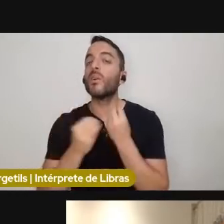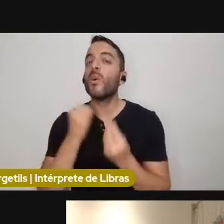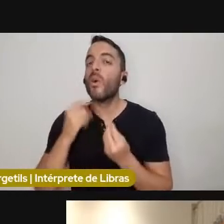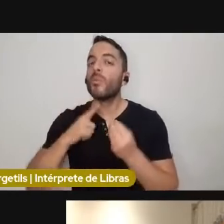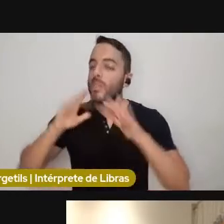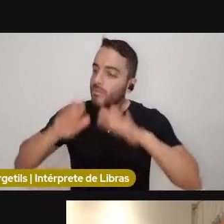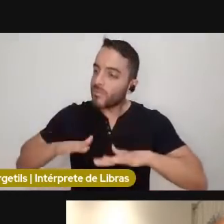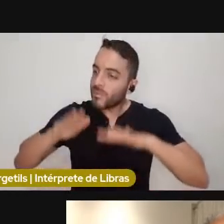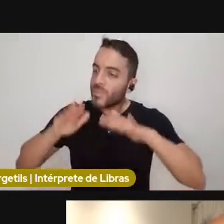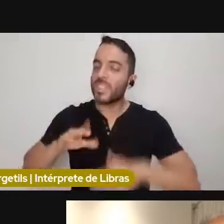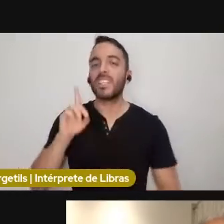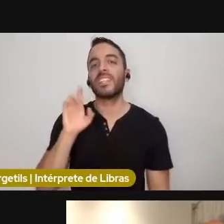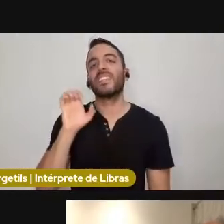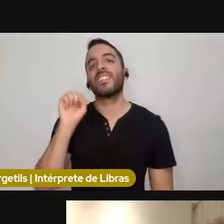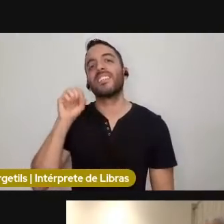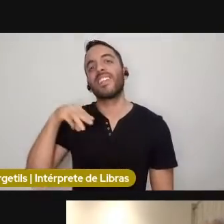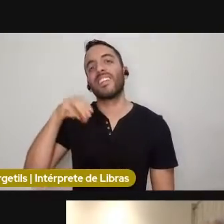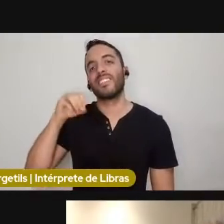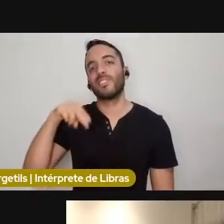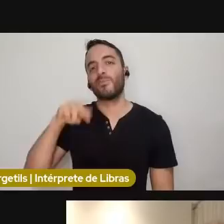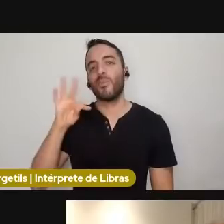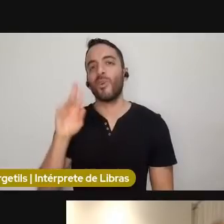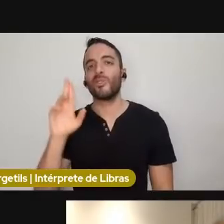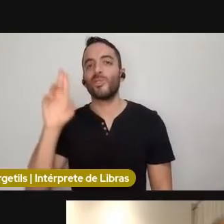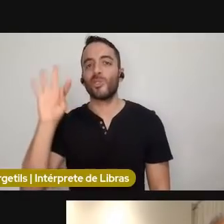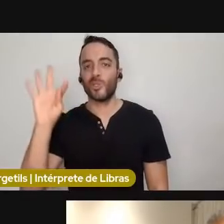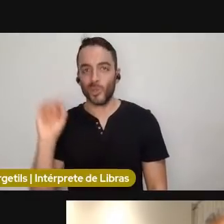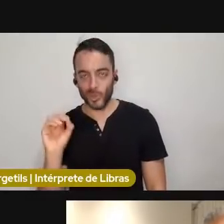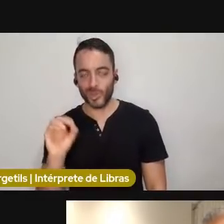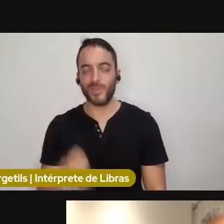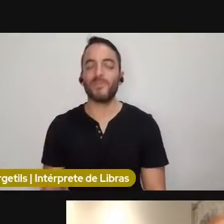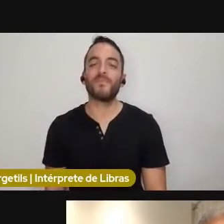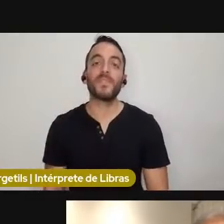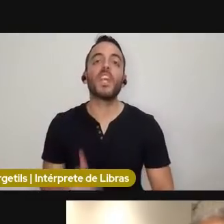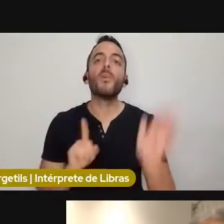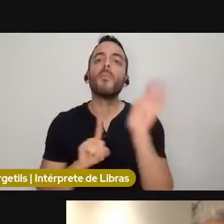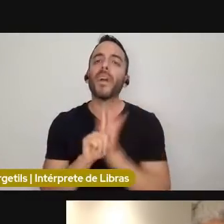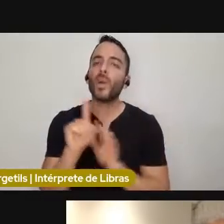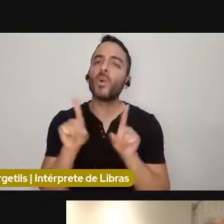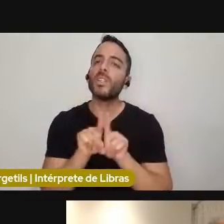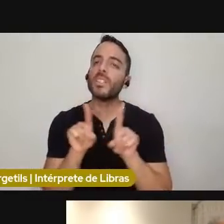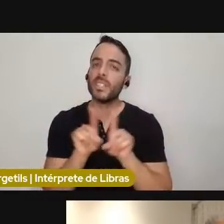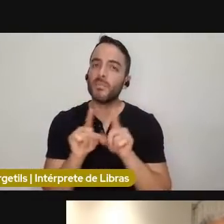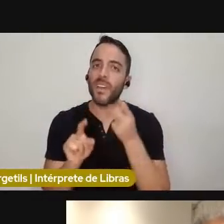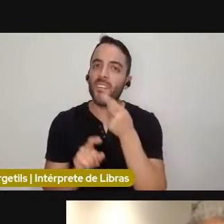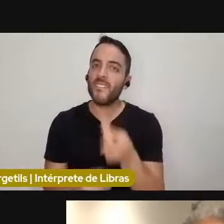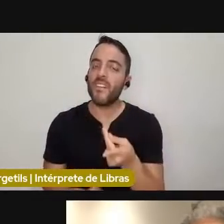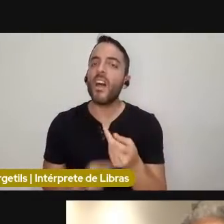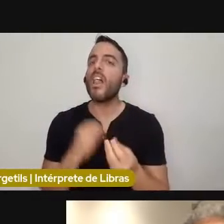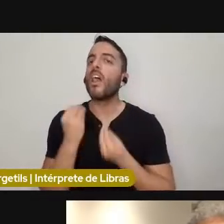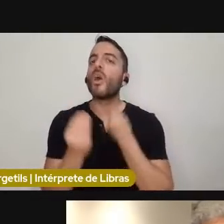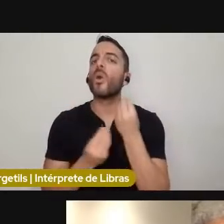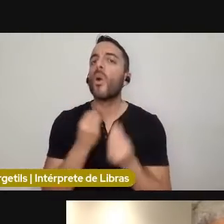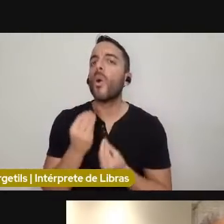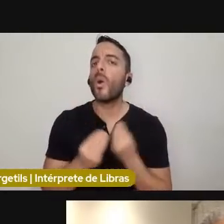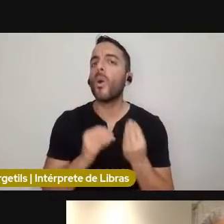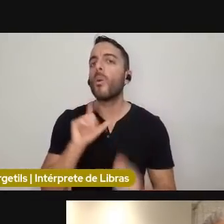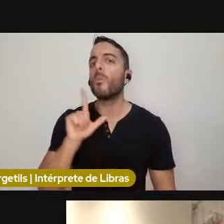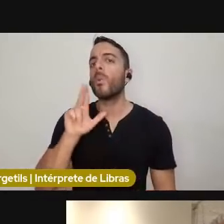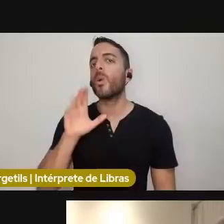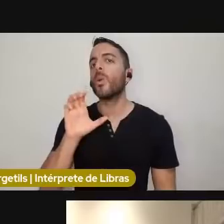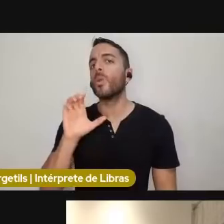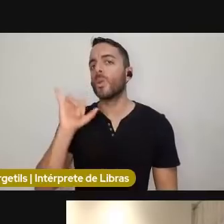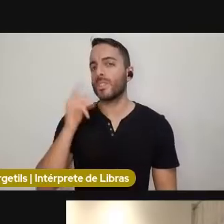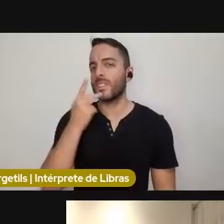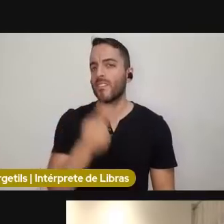Tutu? E mais uma pergunta sobre isso. Como você, a Lucy dos Santos, como você compôs